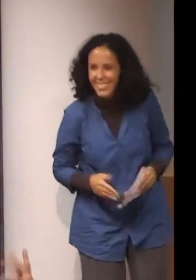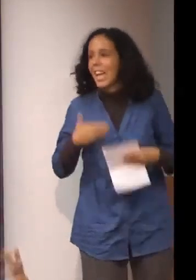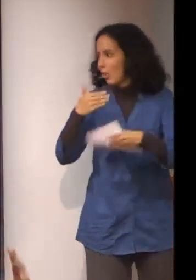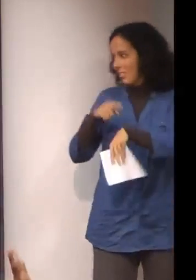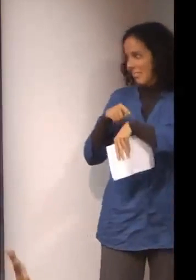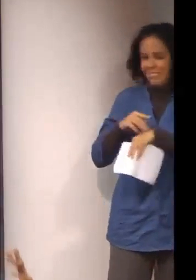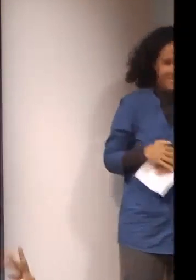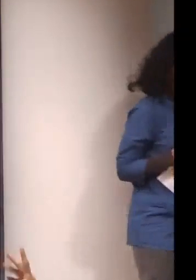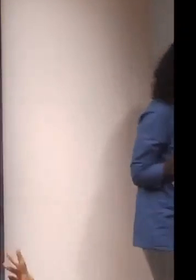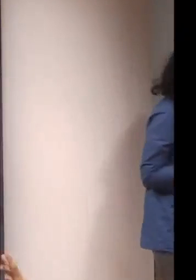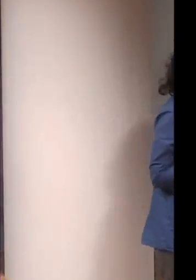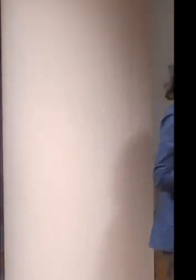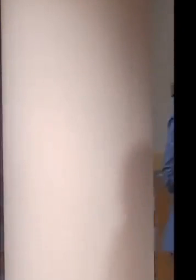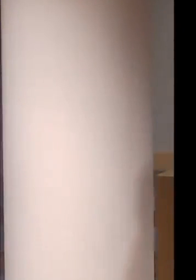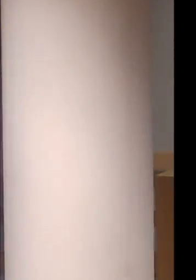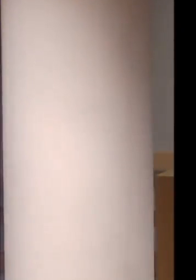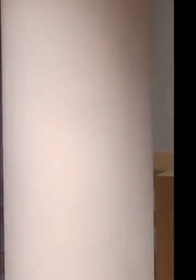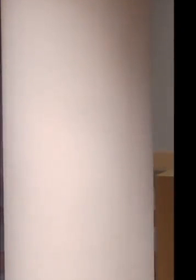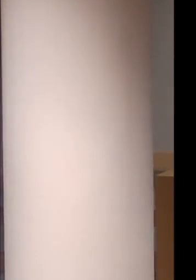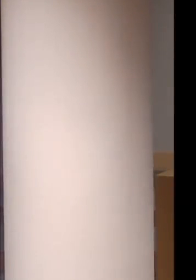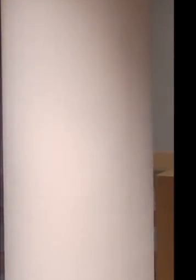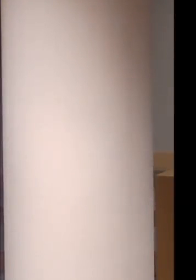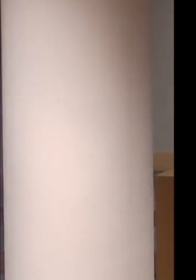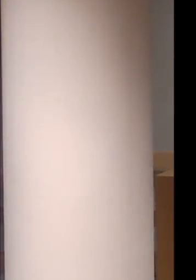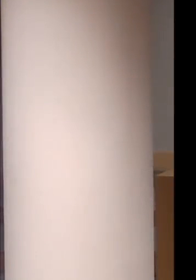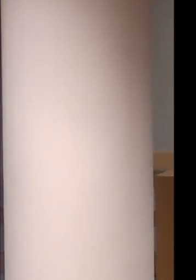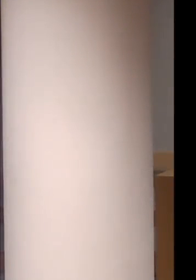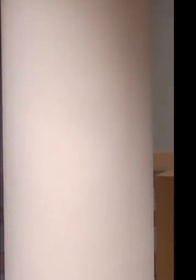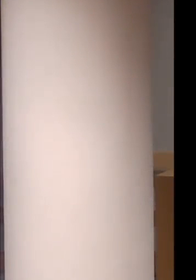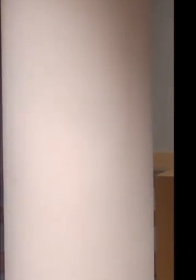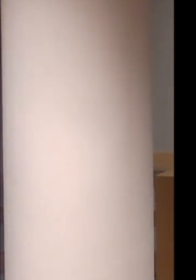Gracias y perdón por el tiempo que me he demorado. Sí.